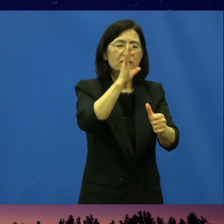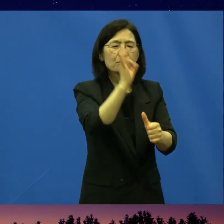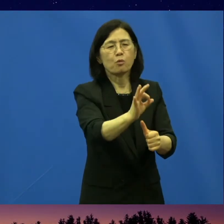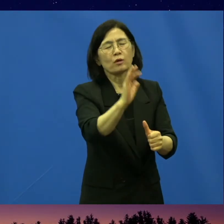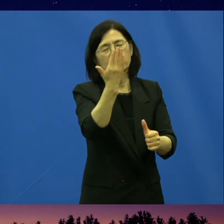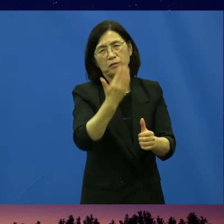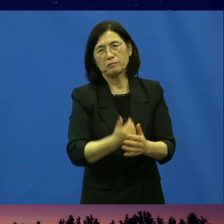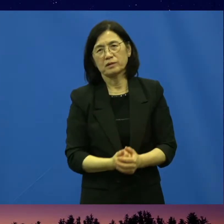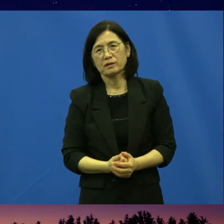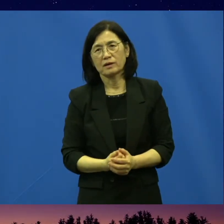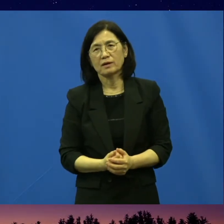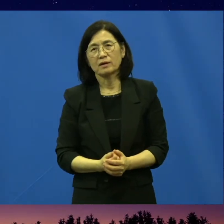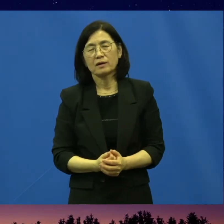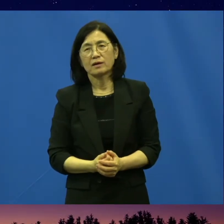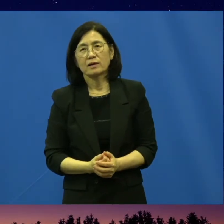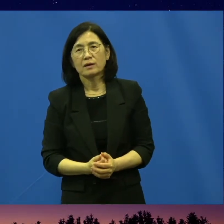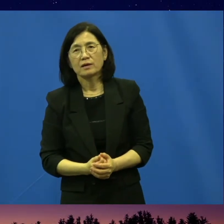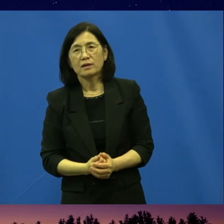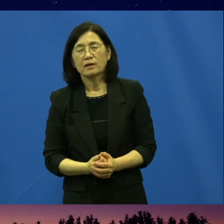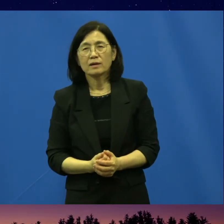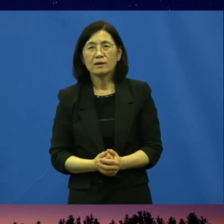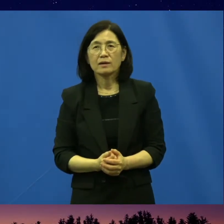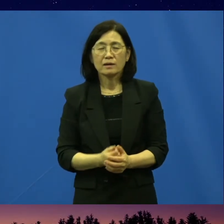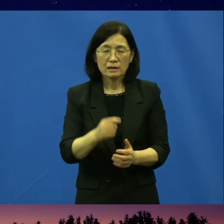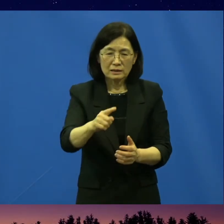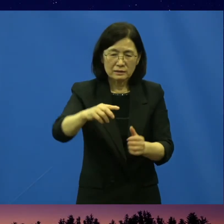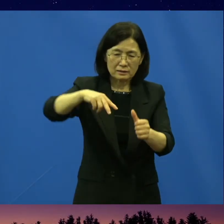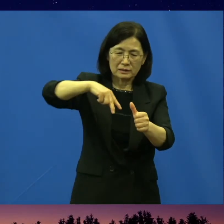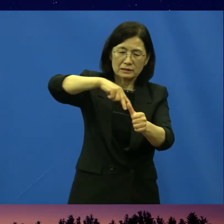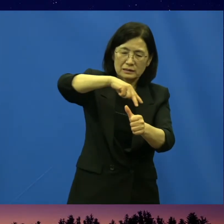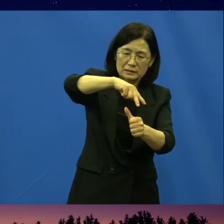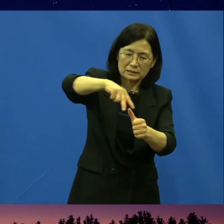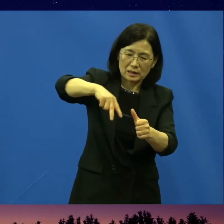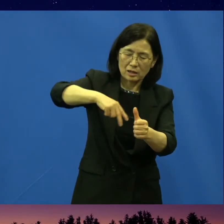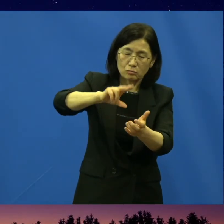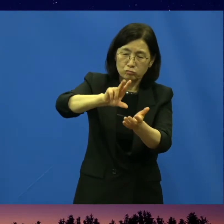그 상황을 둘러싸고 있는 하나님의 군대를 못 보는 거예요.